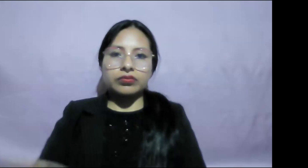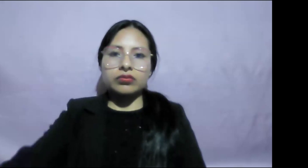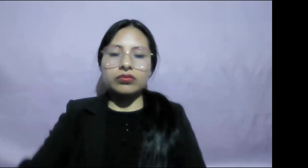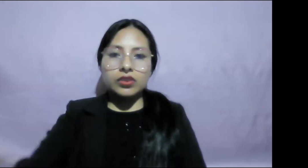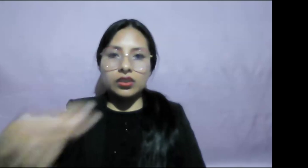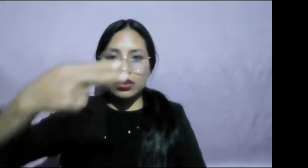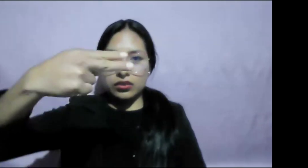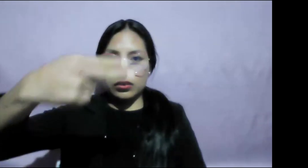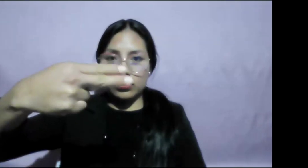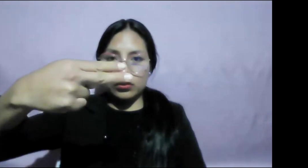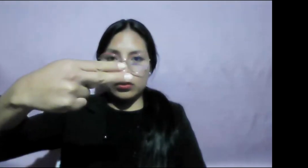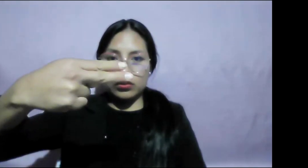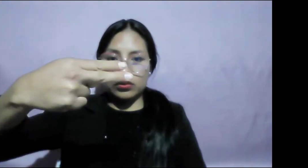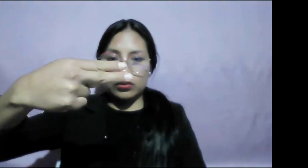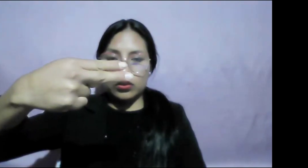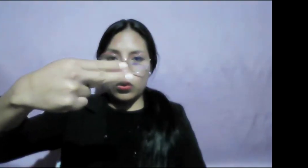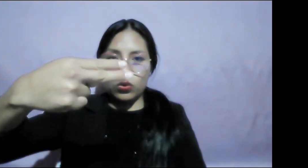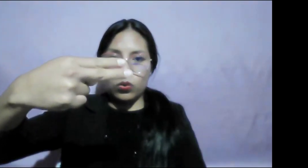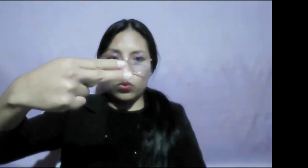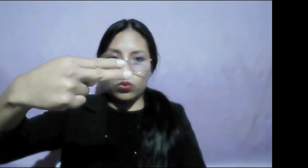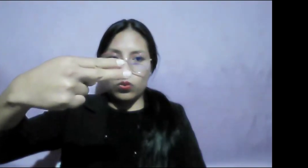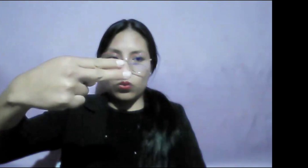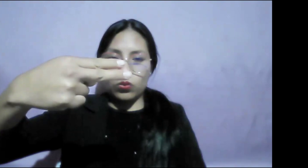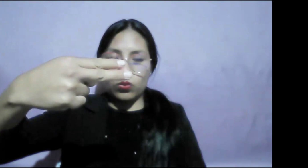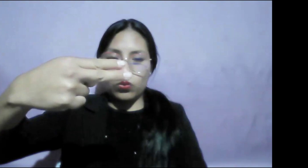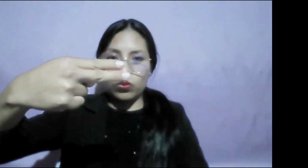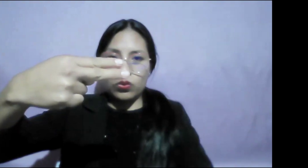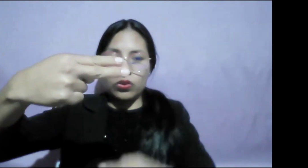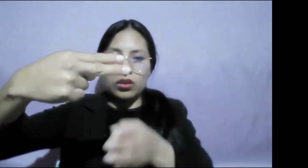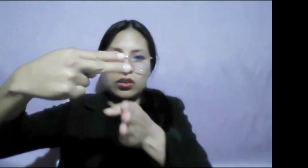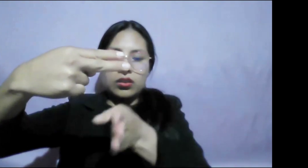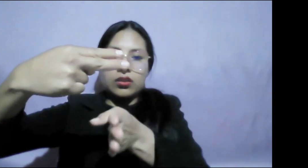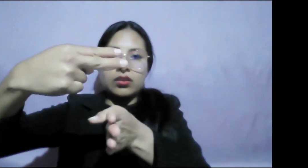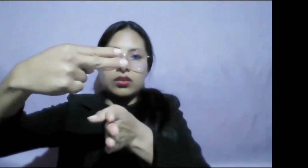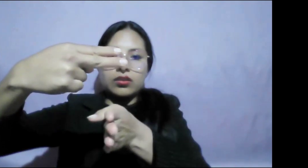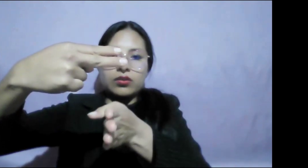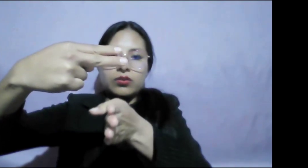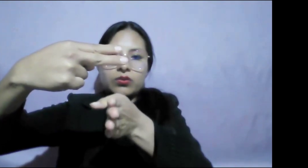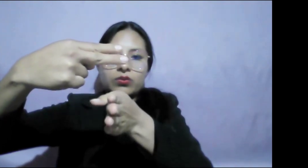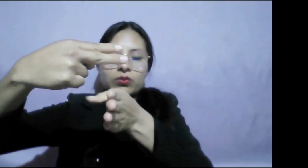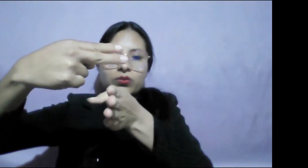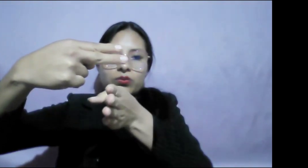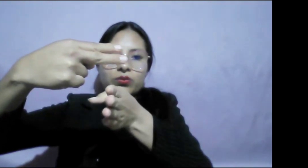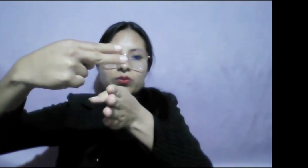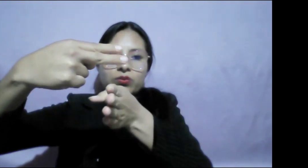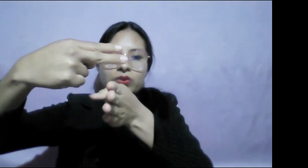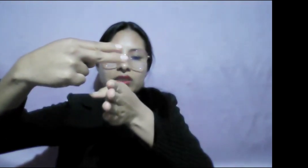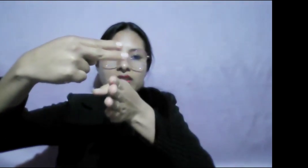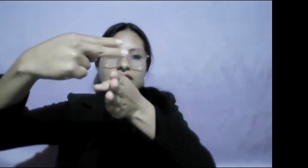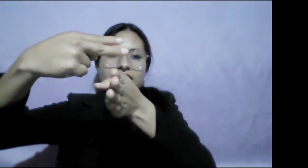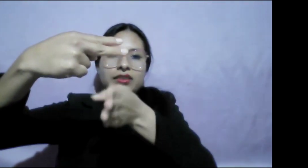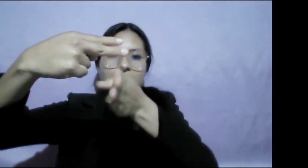Sí muy bien Vamos a ver a evely la H y como si